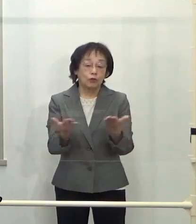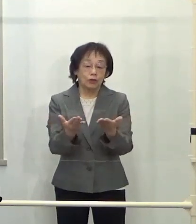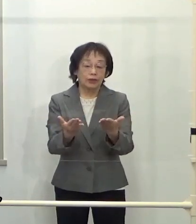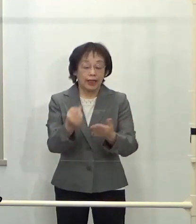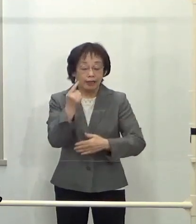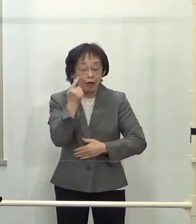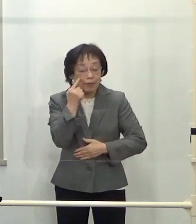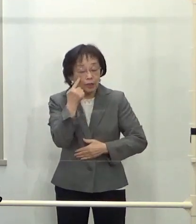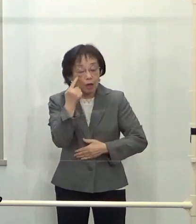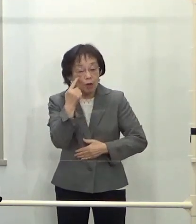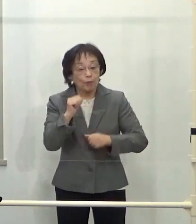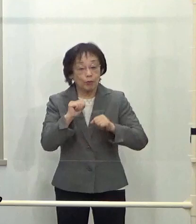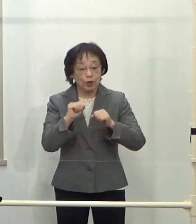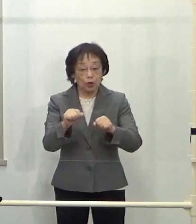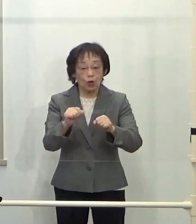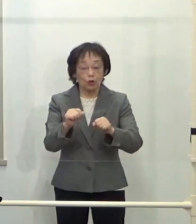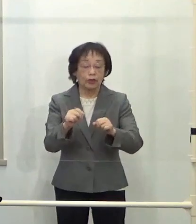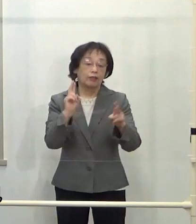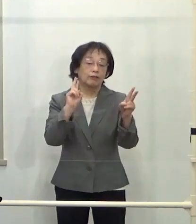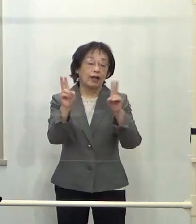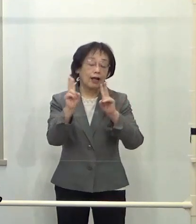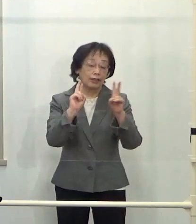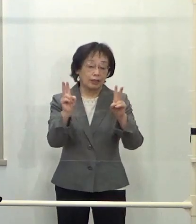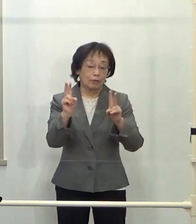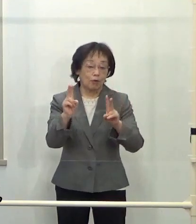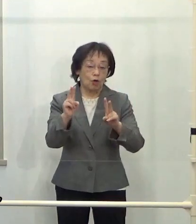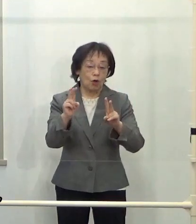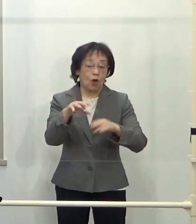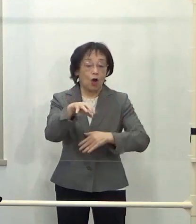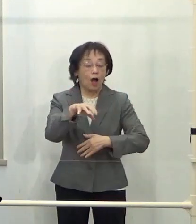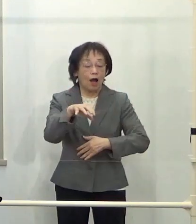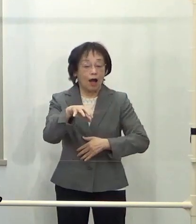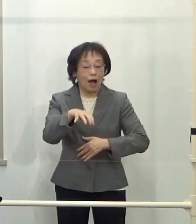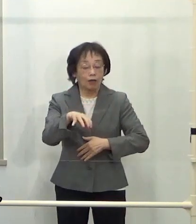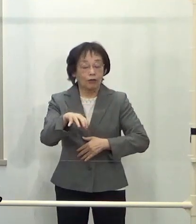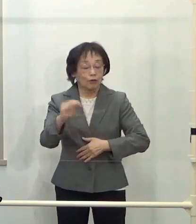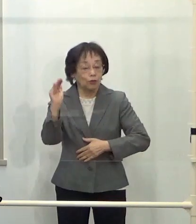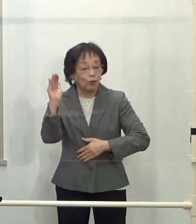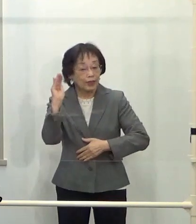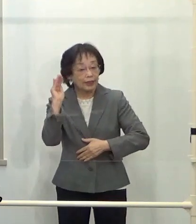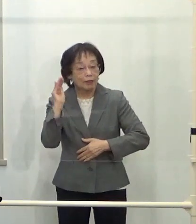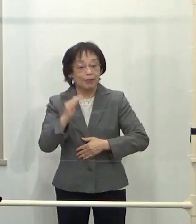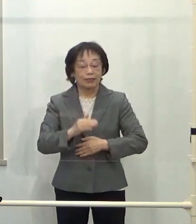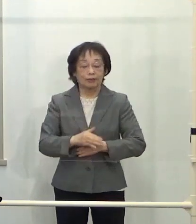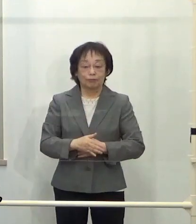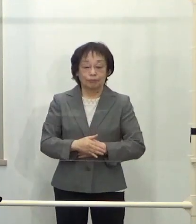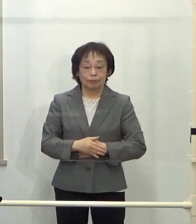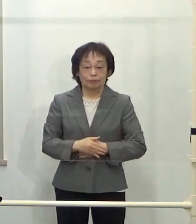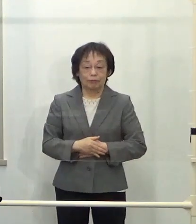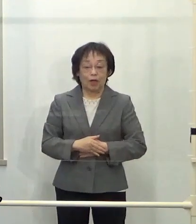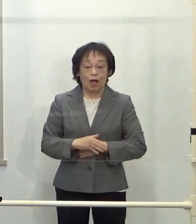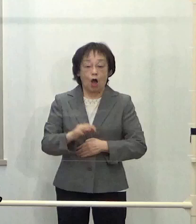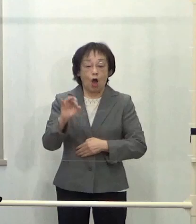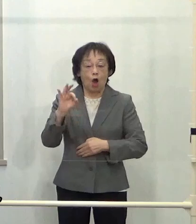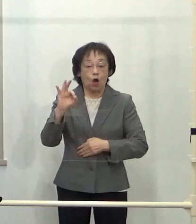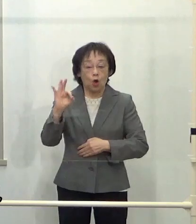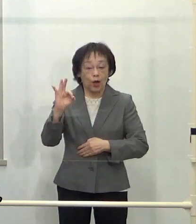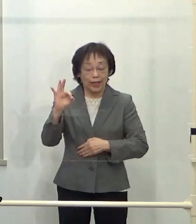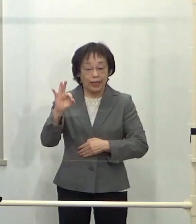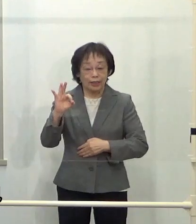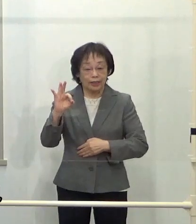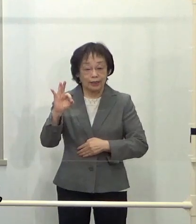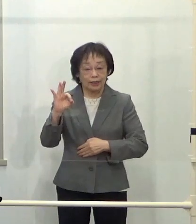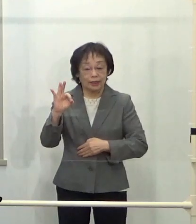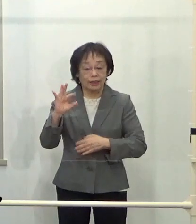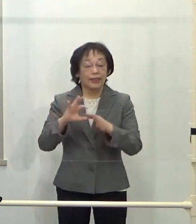ってみようというところが出てきているということでありまして、コストの面でもかなりですね、